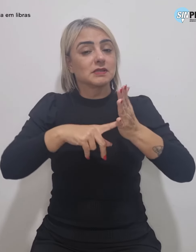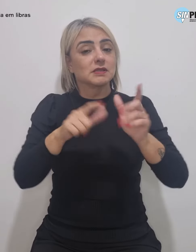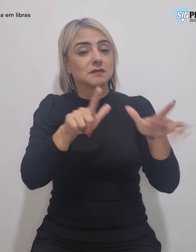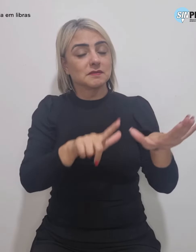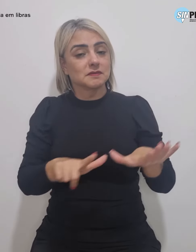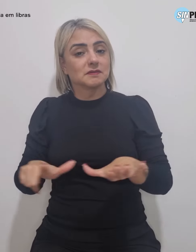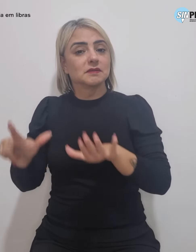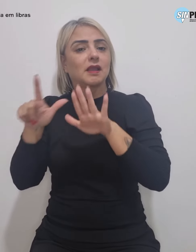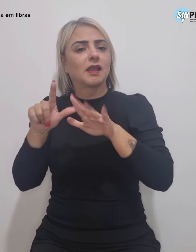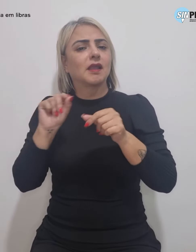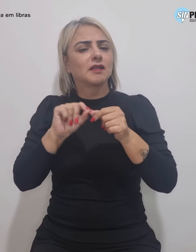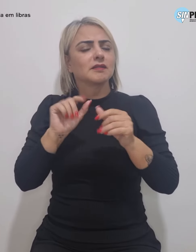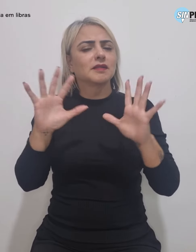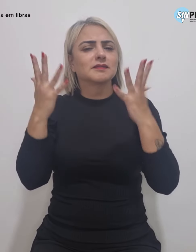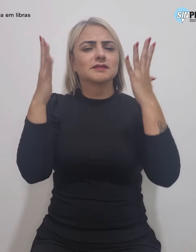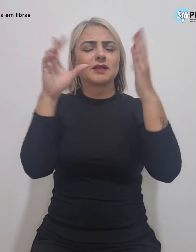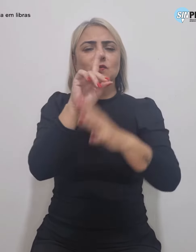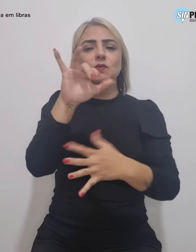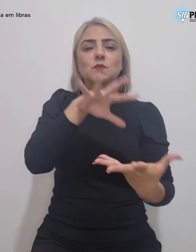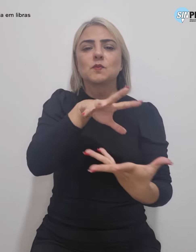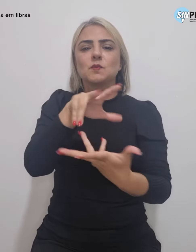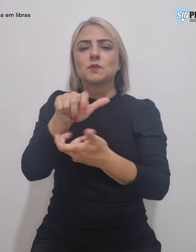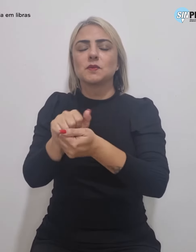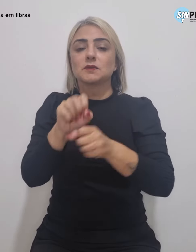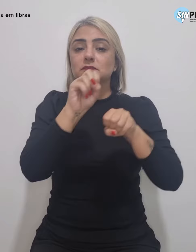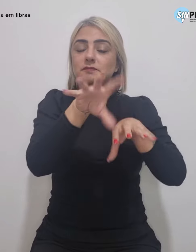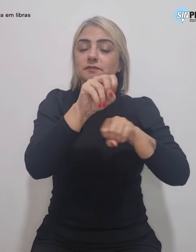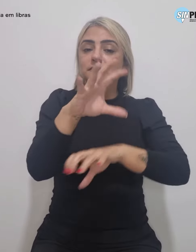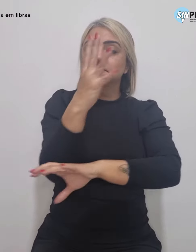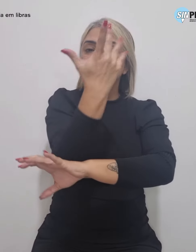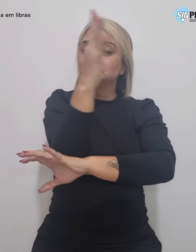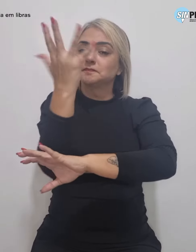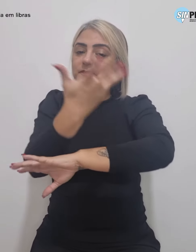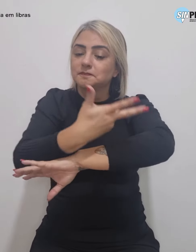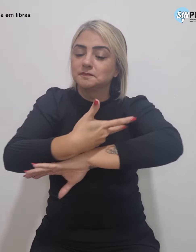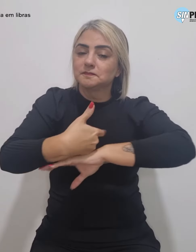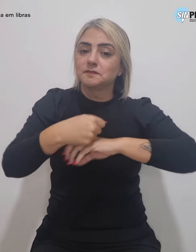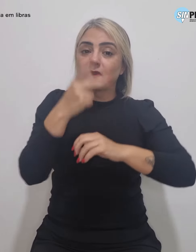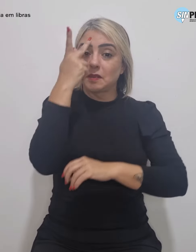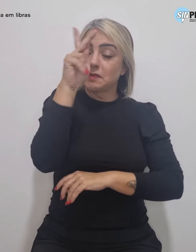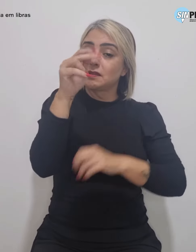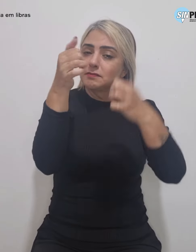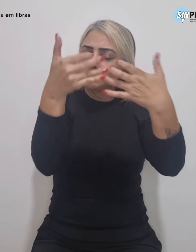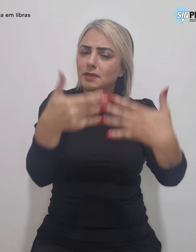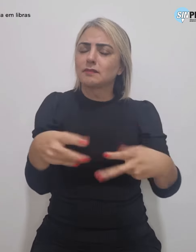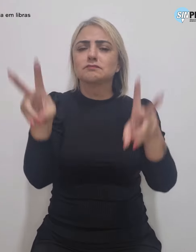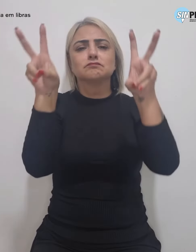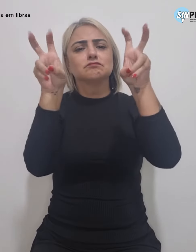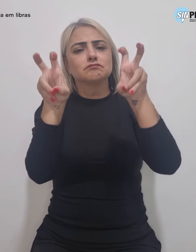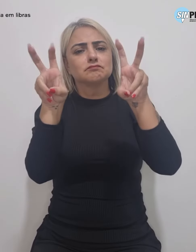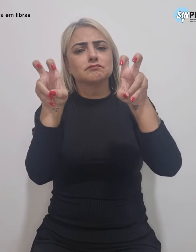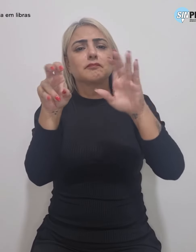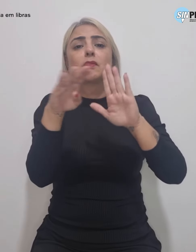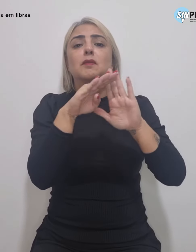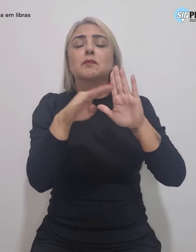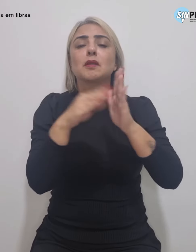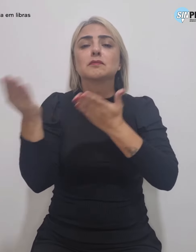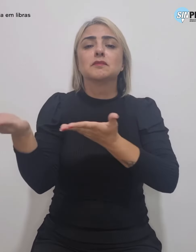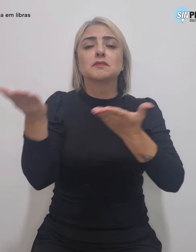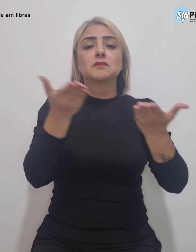vai celebrar o Dia Mundial da Educação Ambiental. E para falar do tema, o programa vai receber o deputado